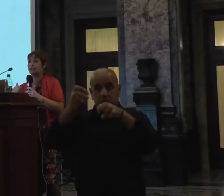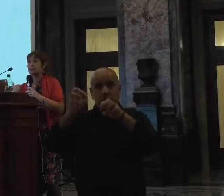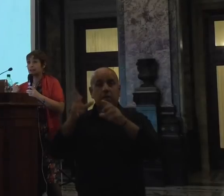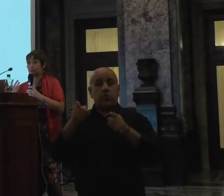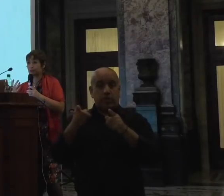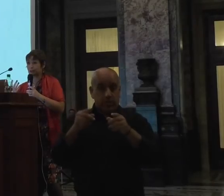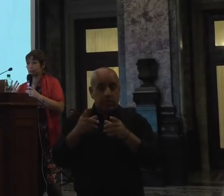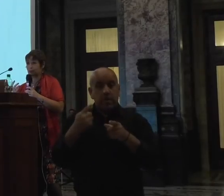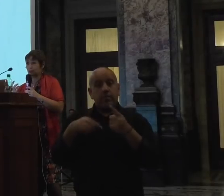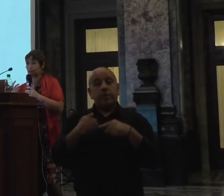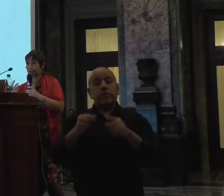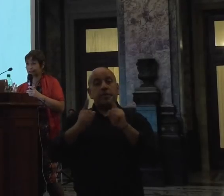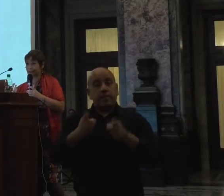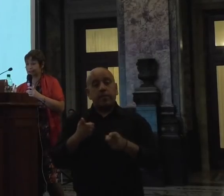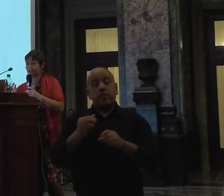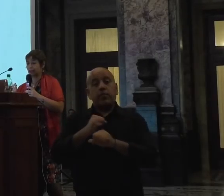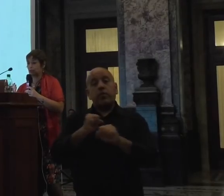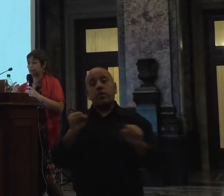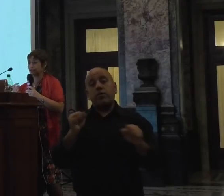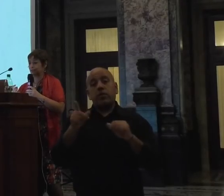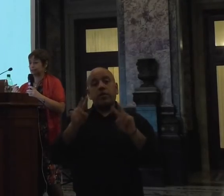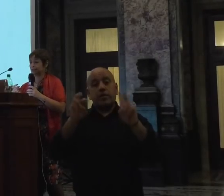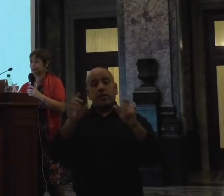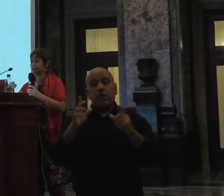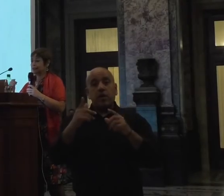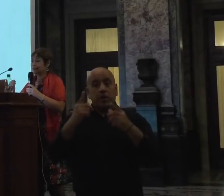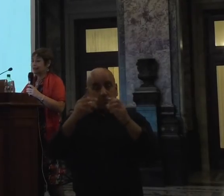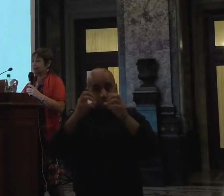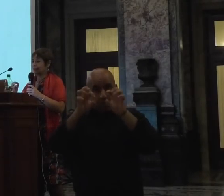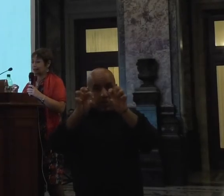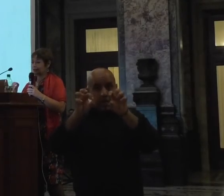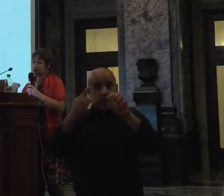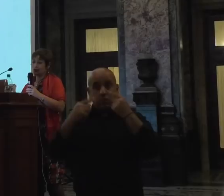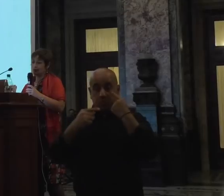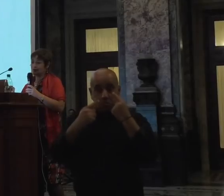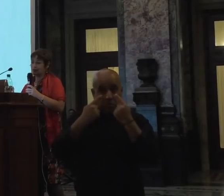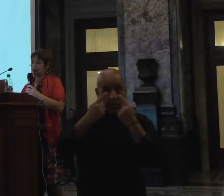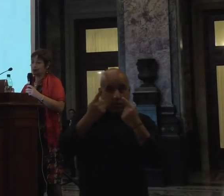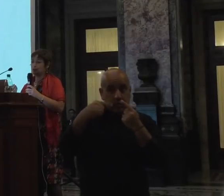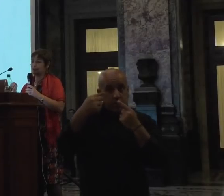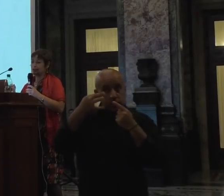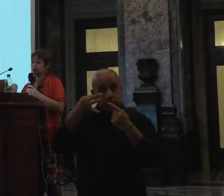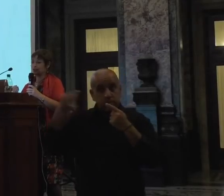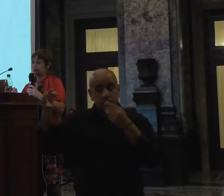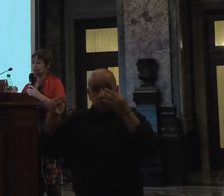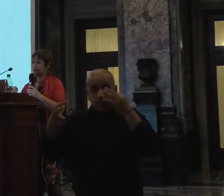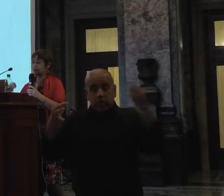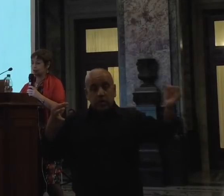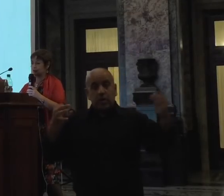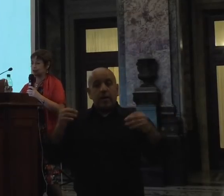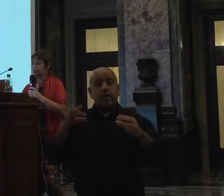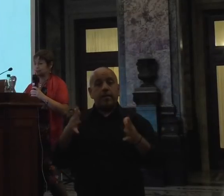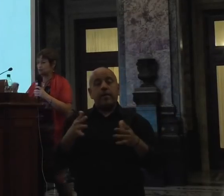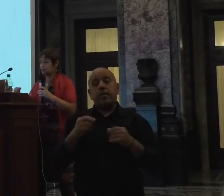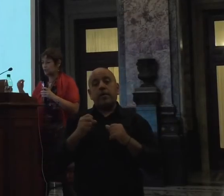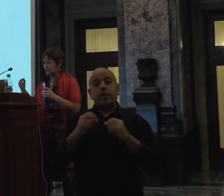haciendo, pero también podemos atender encubiertamente, y la atención que más se ha estudiado es la atención espacial,